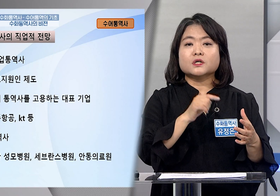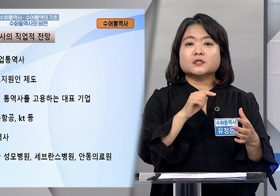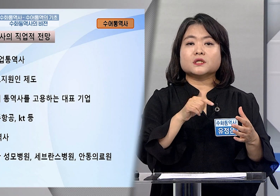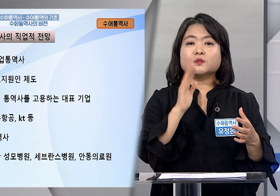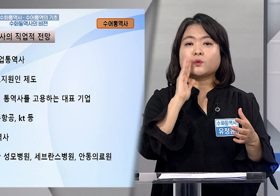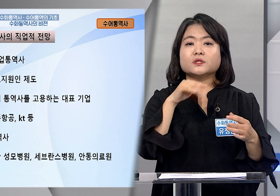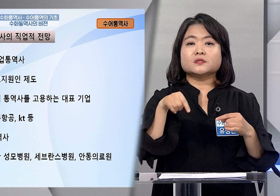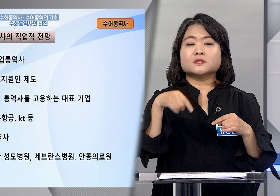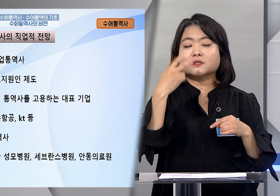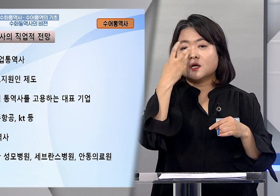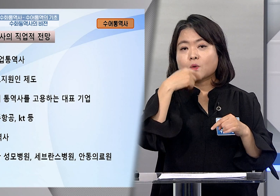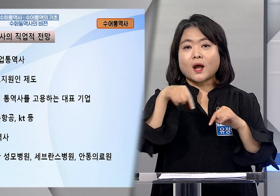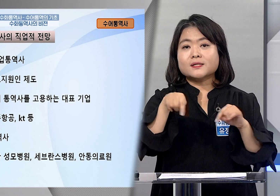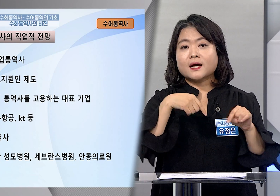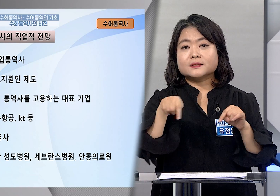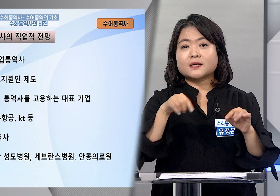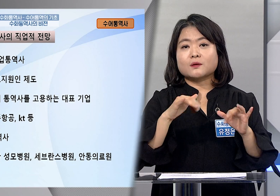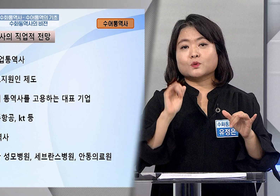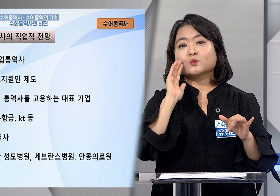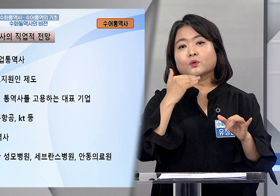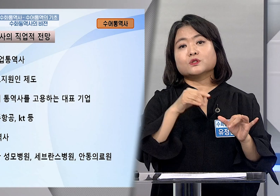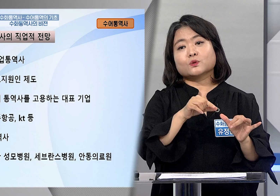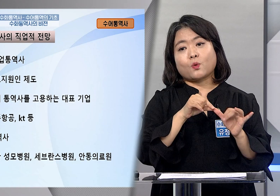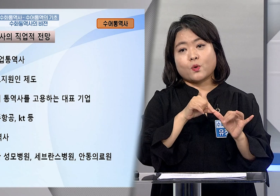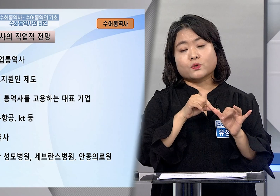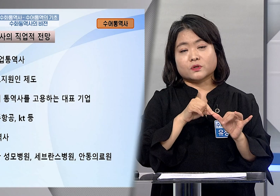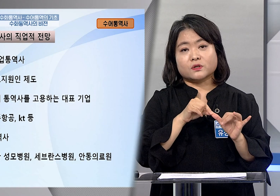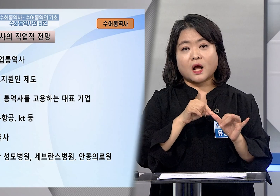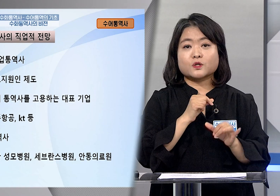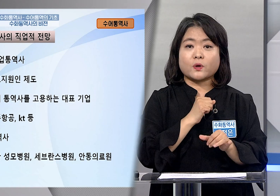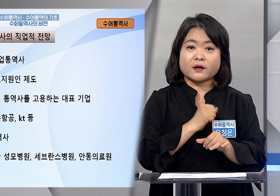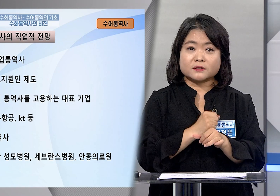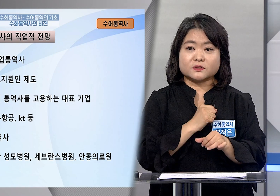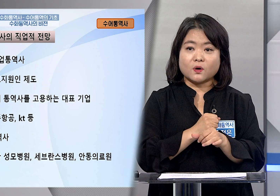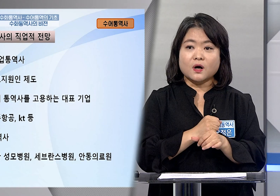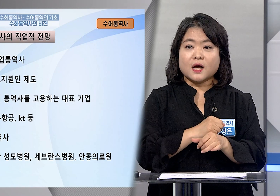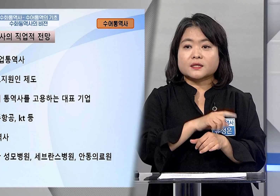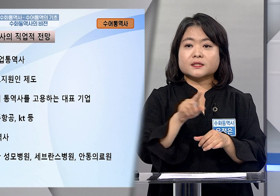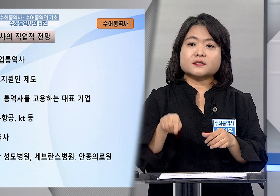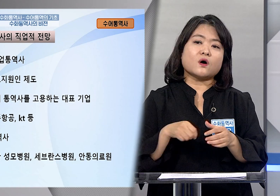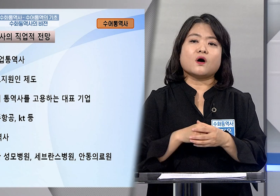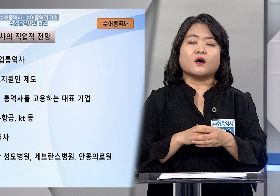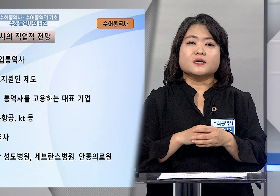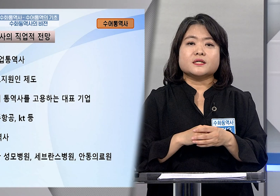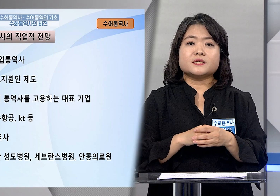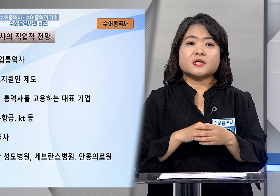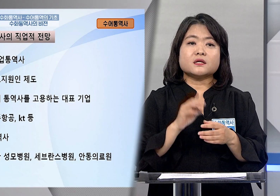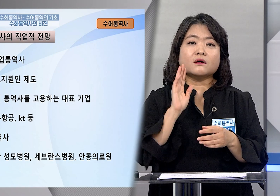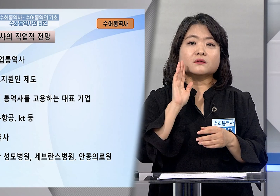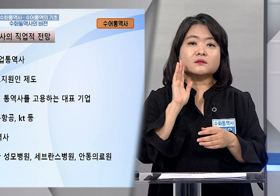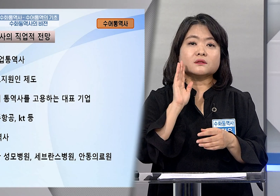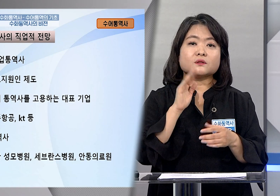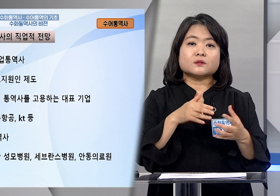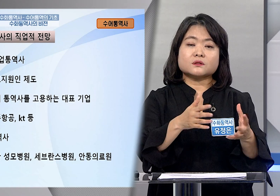이 농인을 관리하는 사람도 농인으로 고용을 하기도 했거든요. 그래서 이제 이런